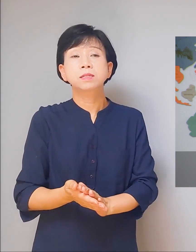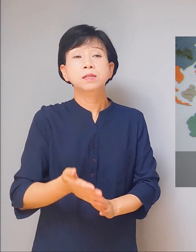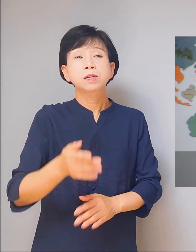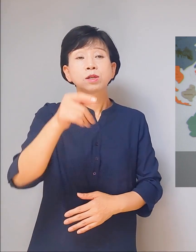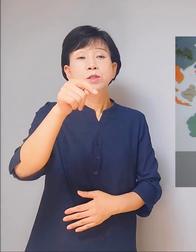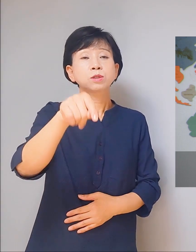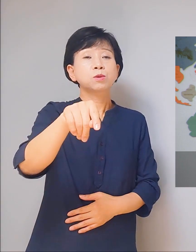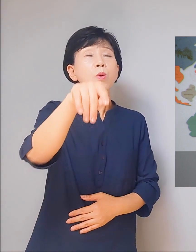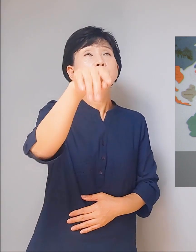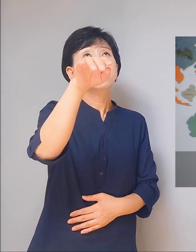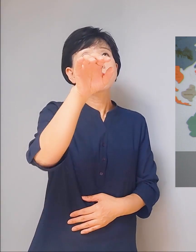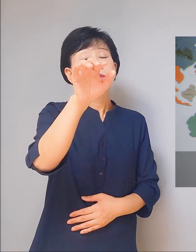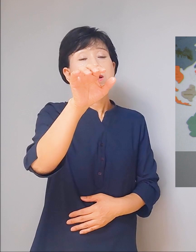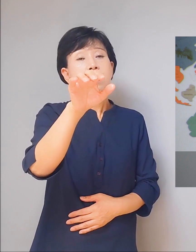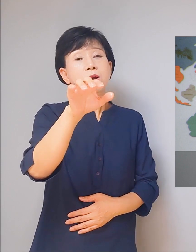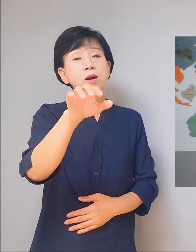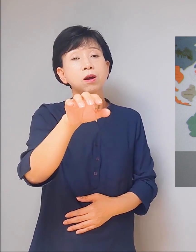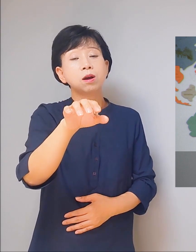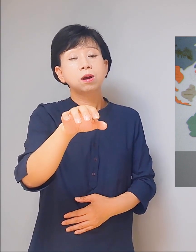않는